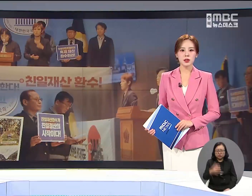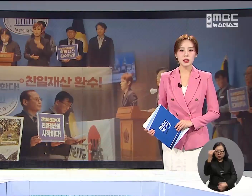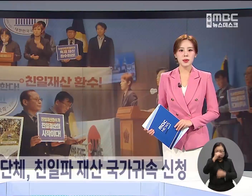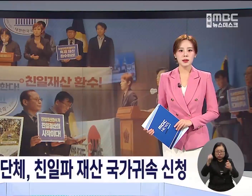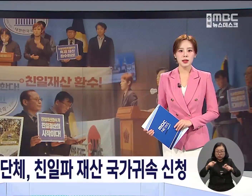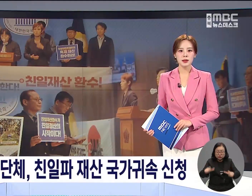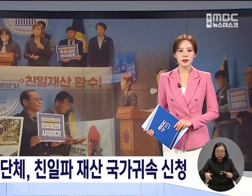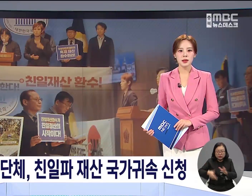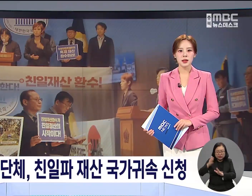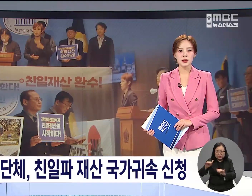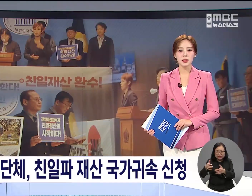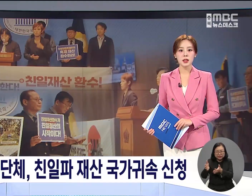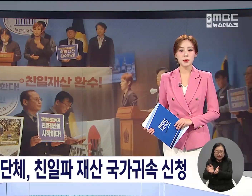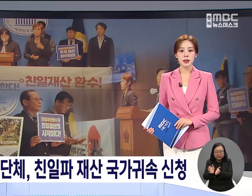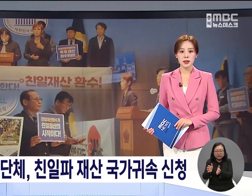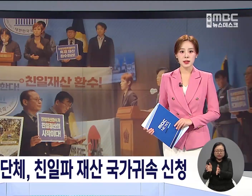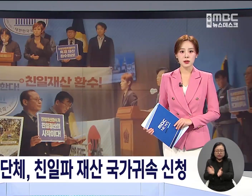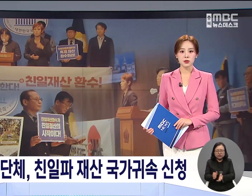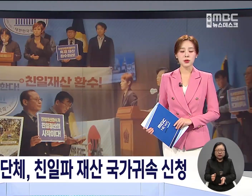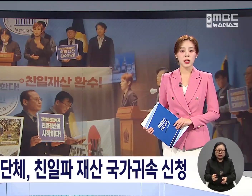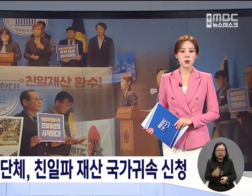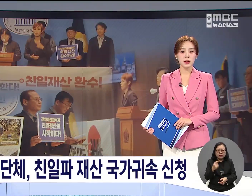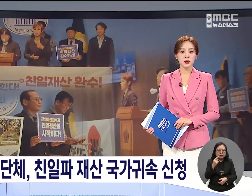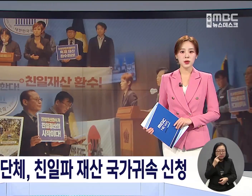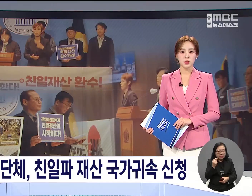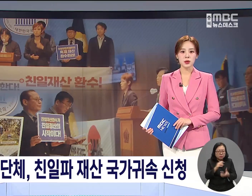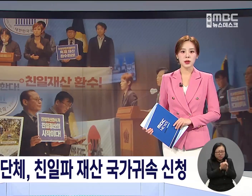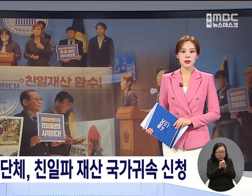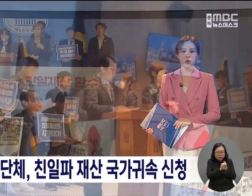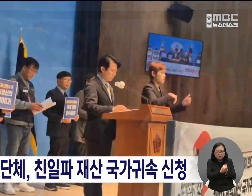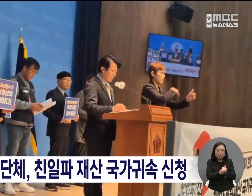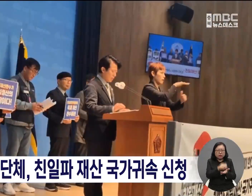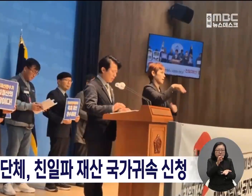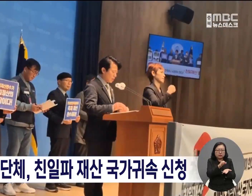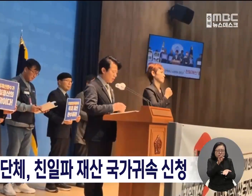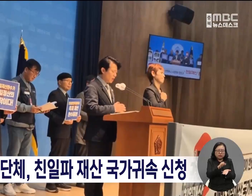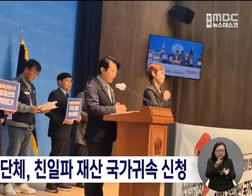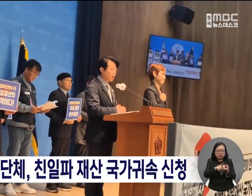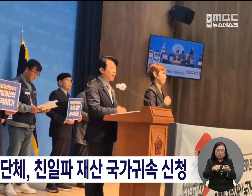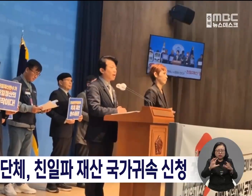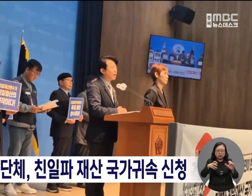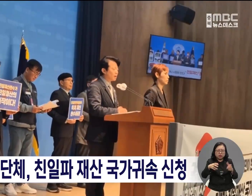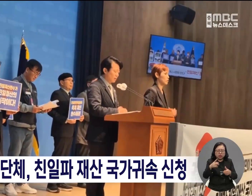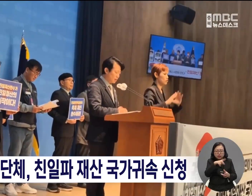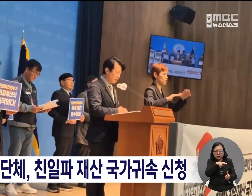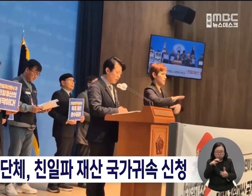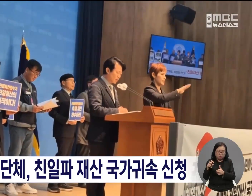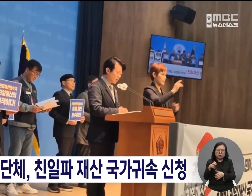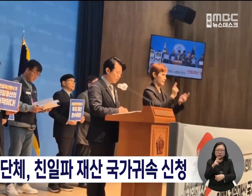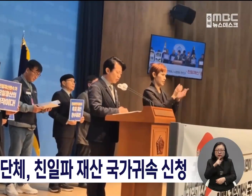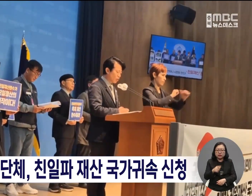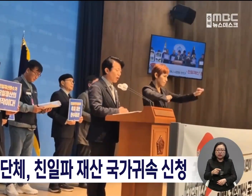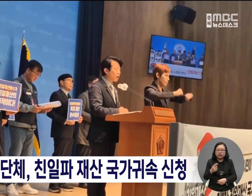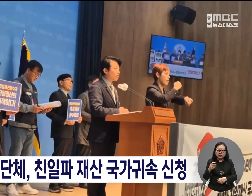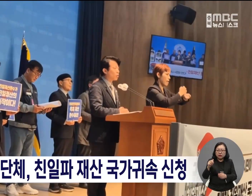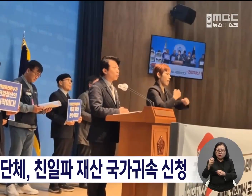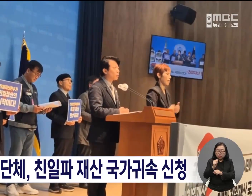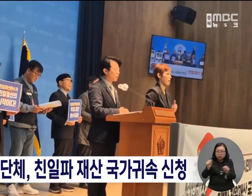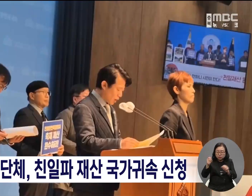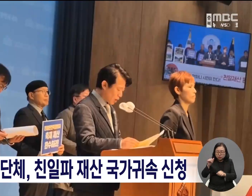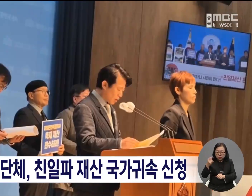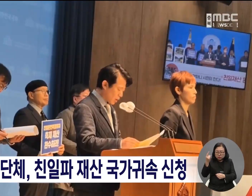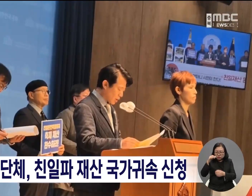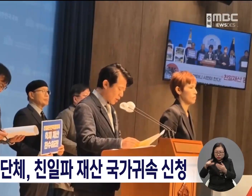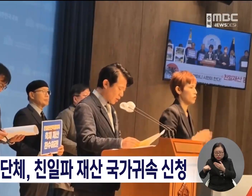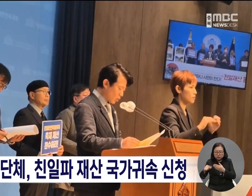충북지역 시민단체들이 친일파 재산 국가 환수를 요청했습니다 광복회 충북 지부와 충북 시민사회